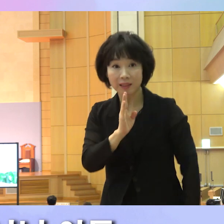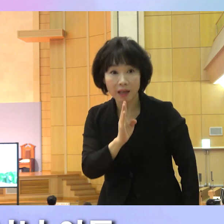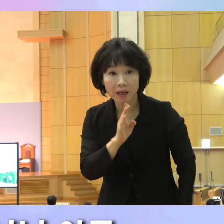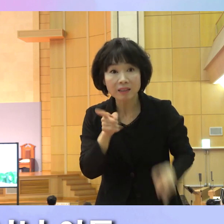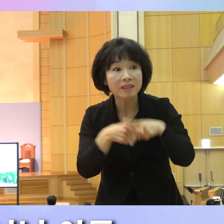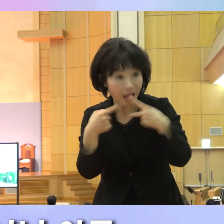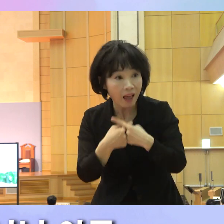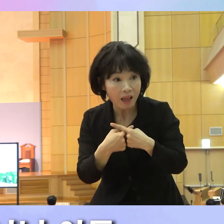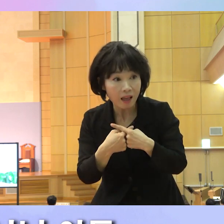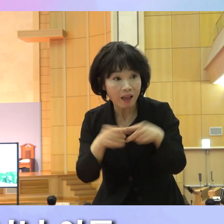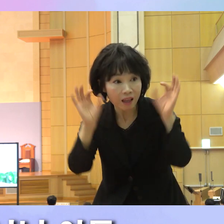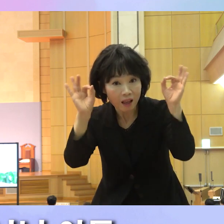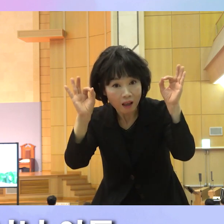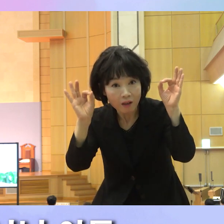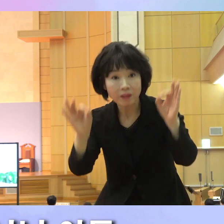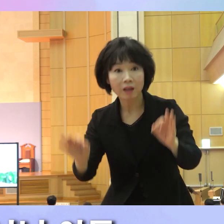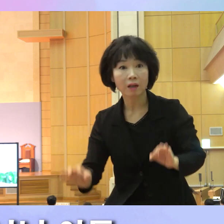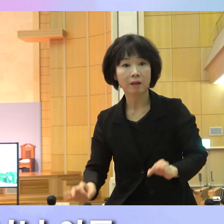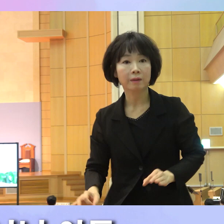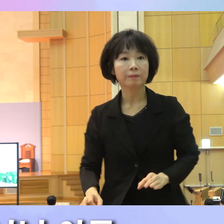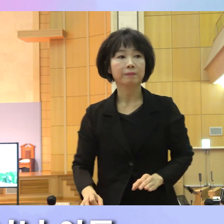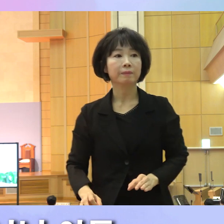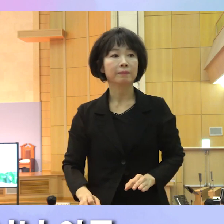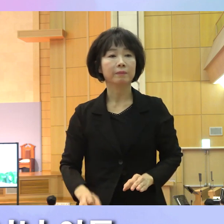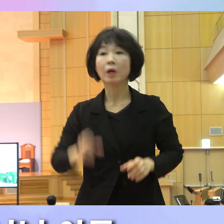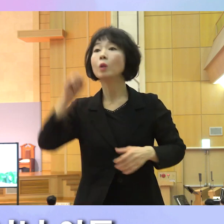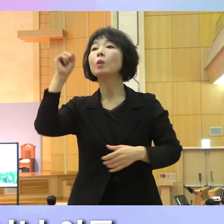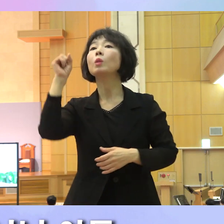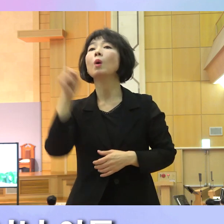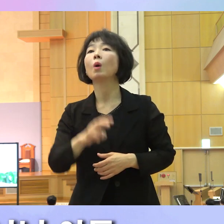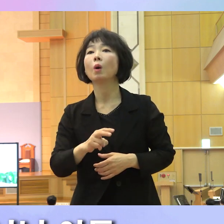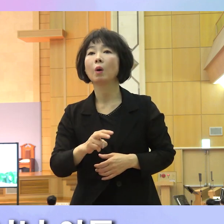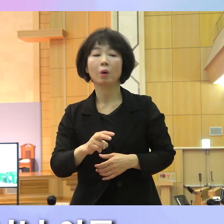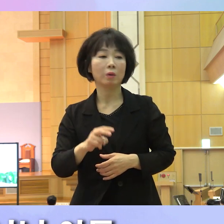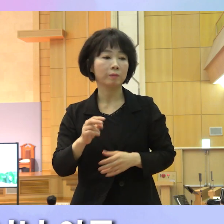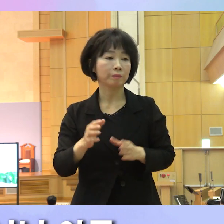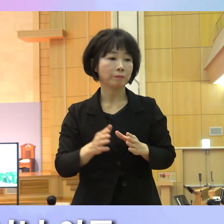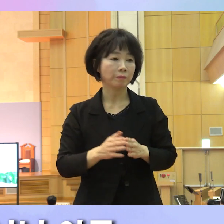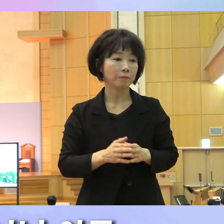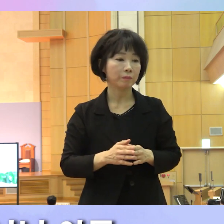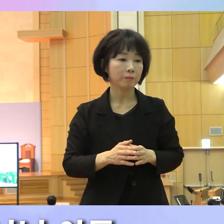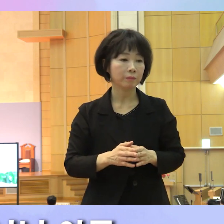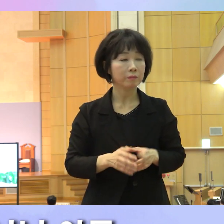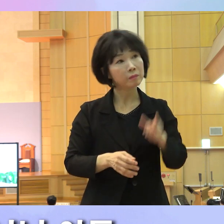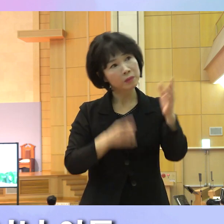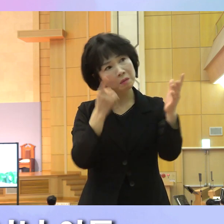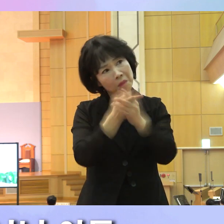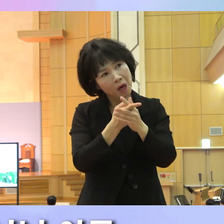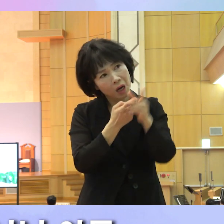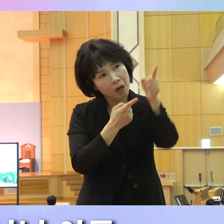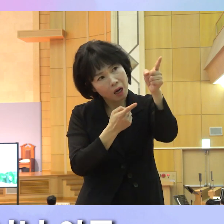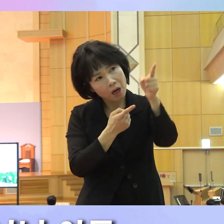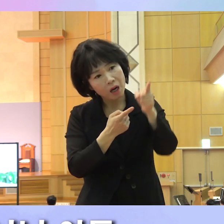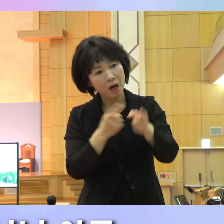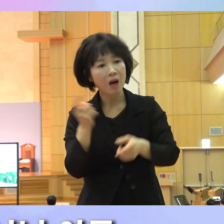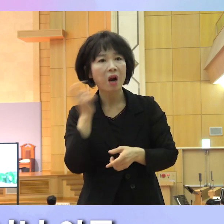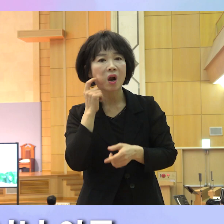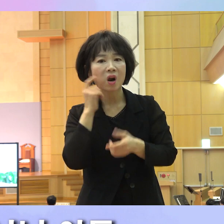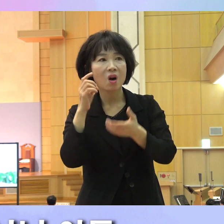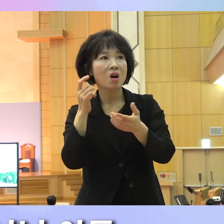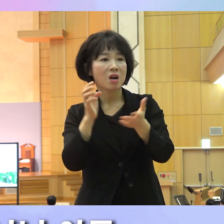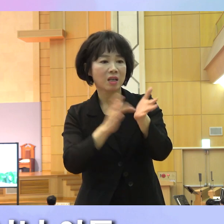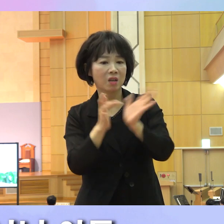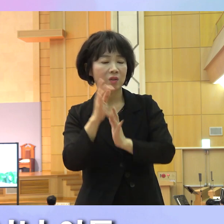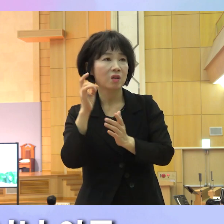그 이단, 거짓 그리스도라고 하는 것을 갖다가 진짜 예수인 것처럼 잠깐만 전하는 사람은 괴수라고